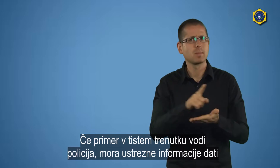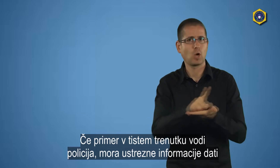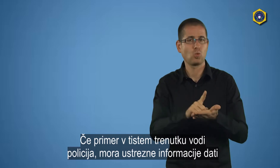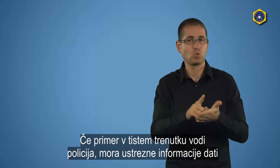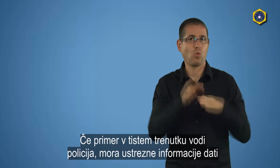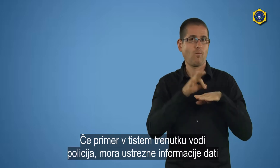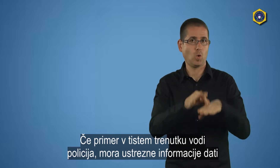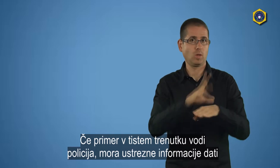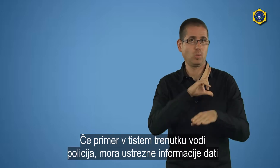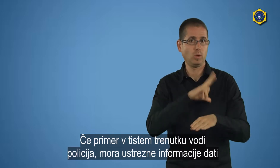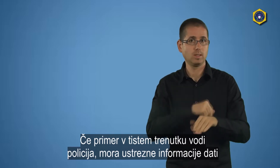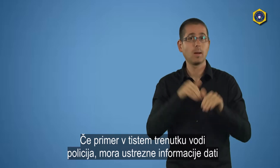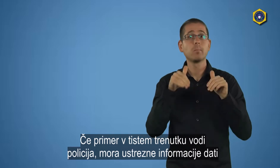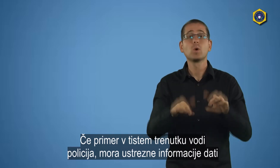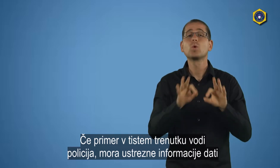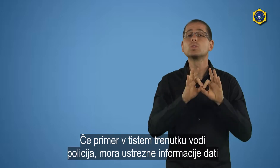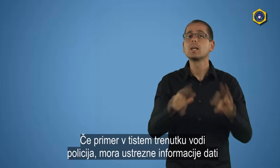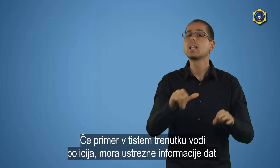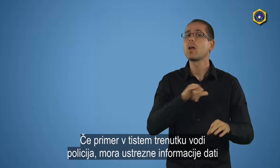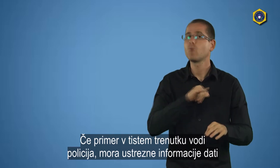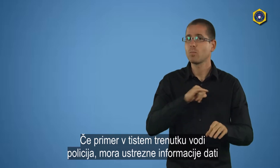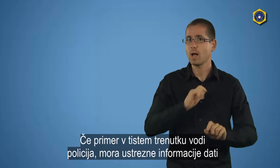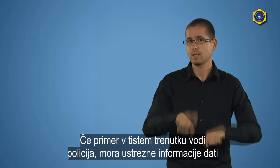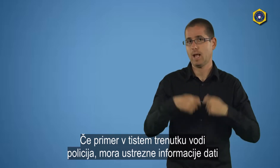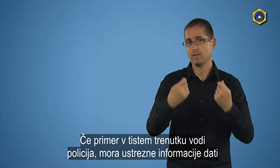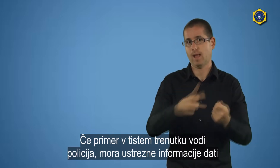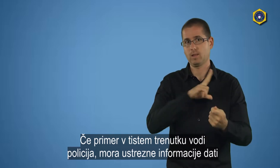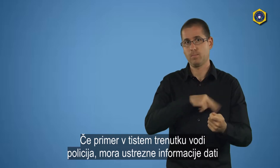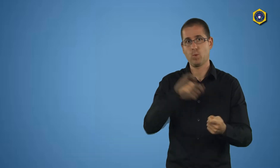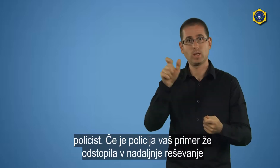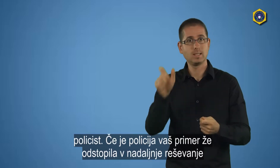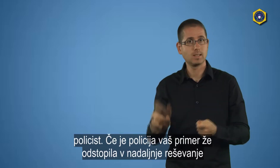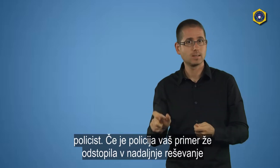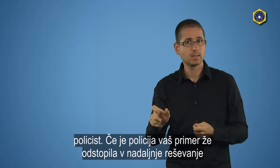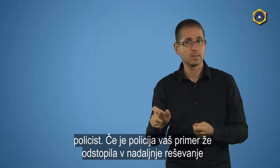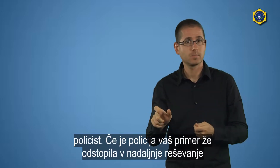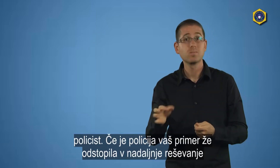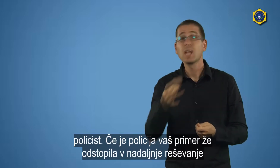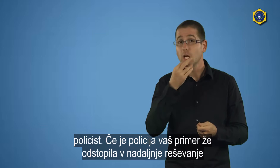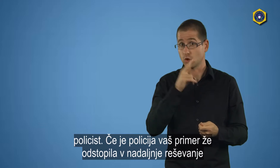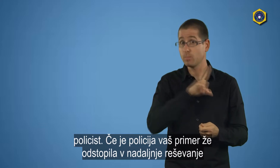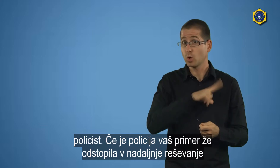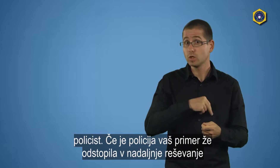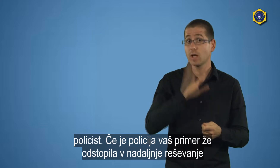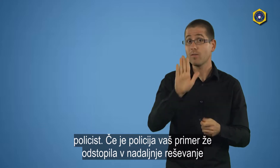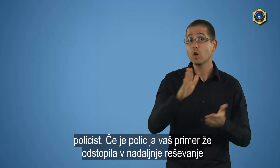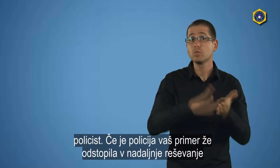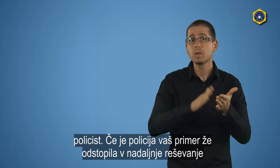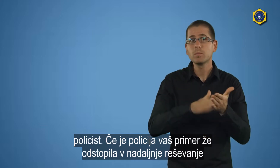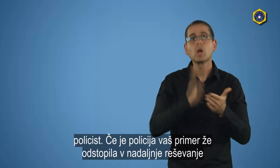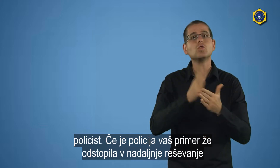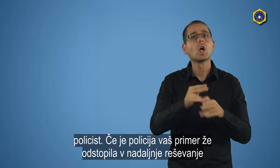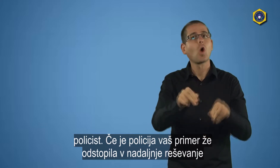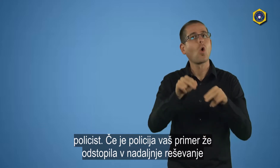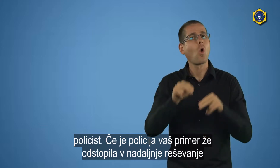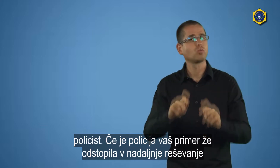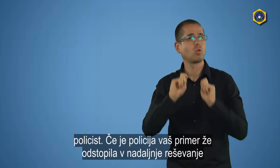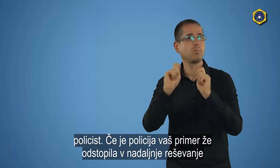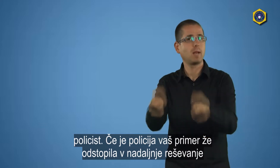vodi policija, mora ustrezne informacije dati policist. Če je policija vaš primer že odstopila v